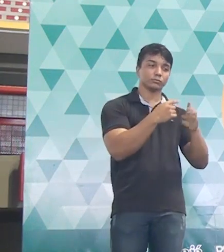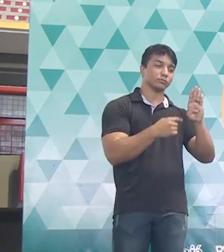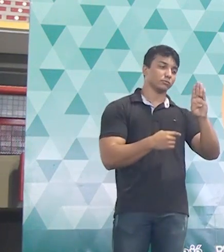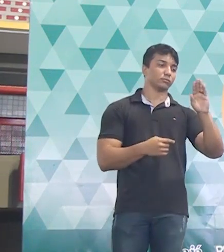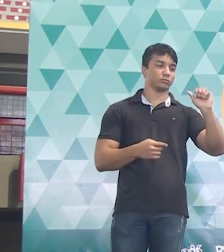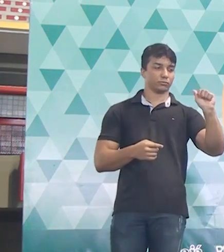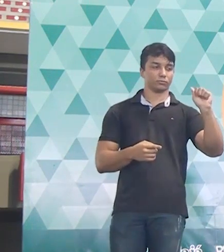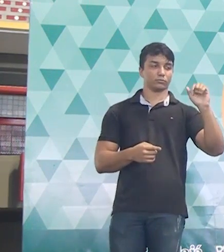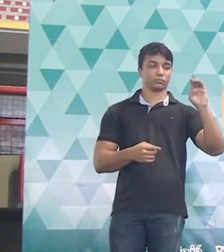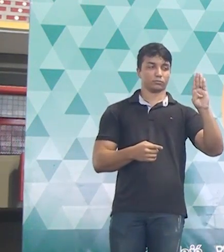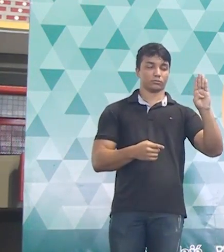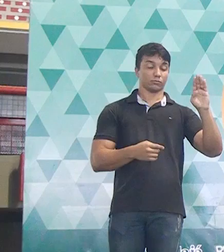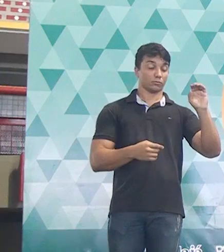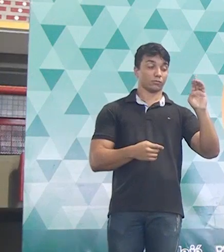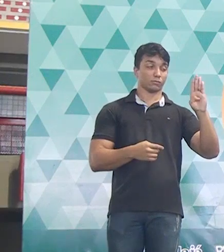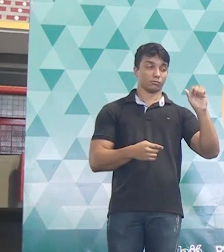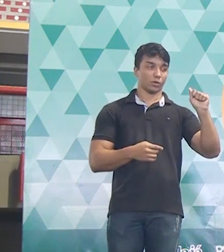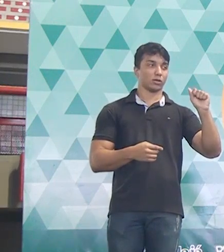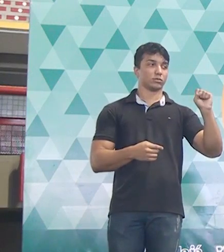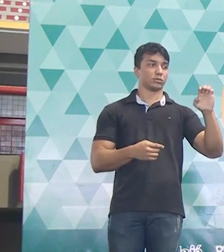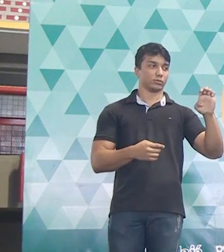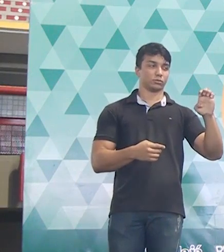adstringente.